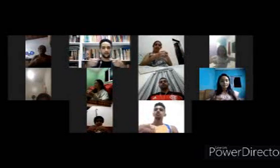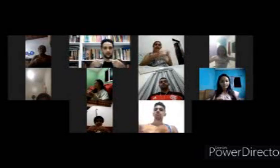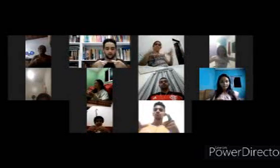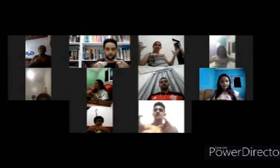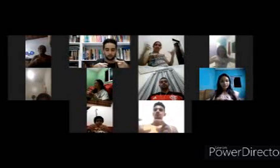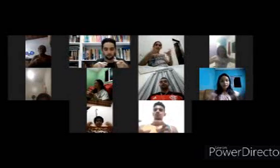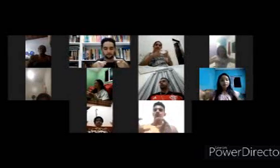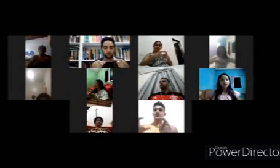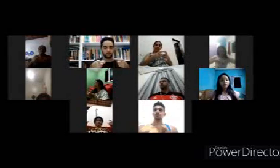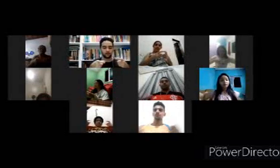pequeno.